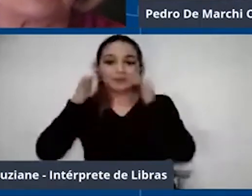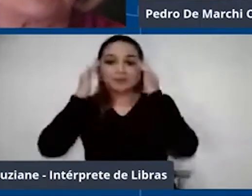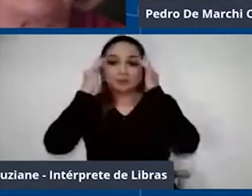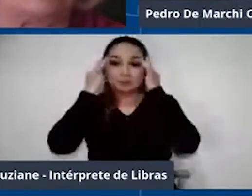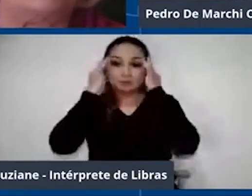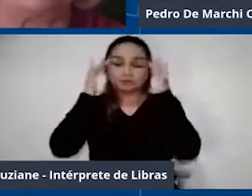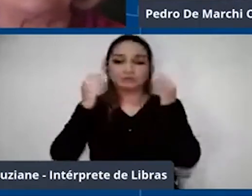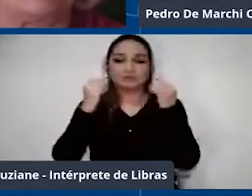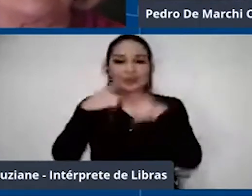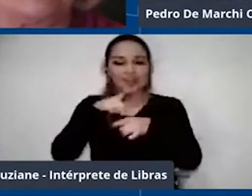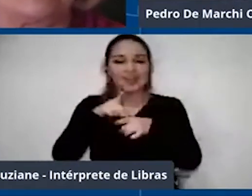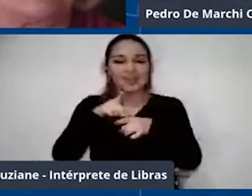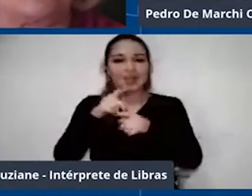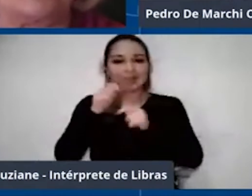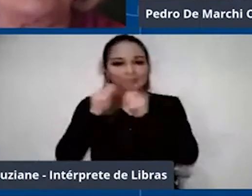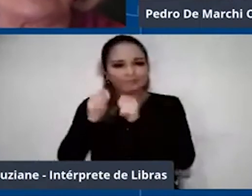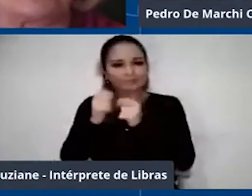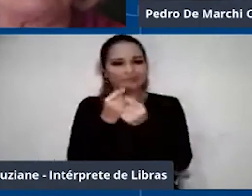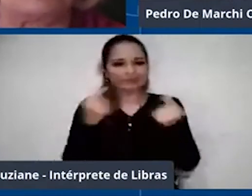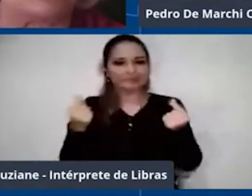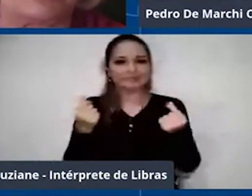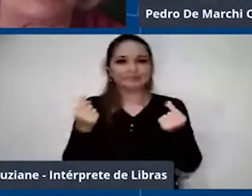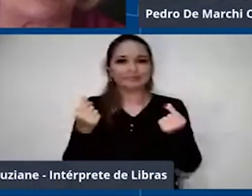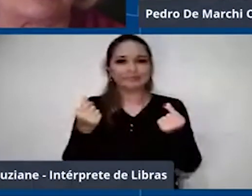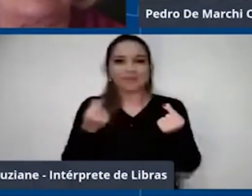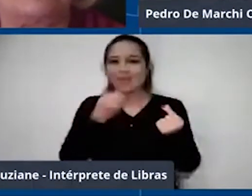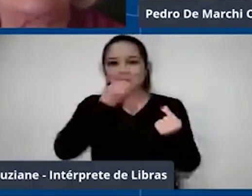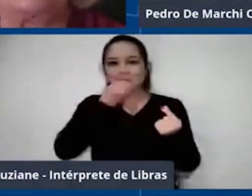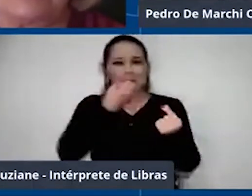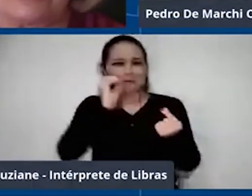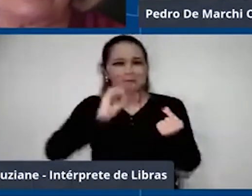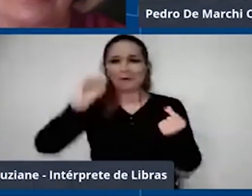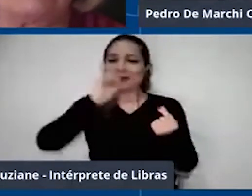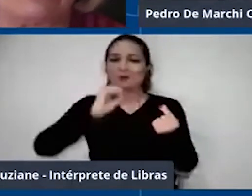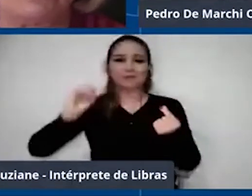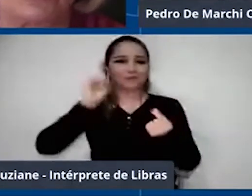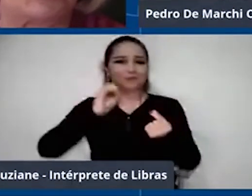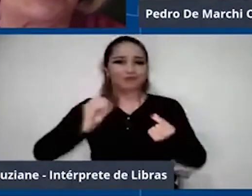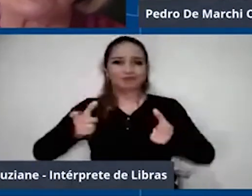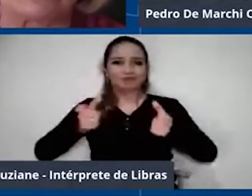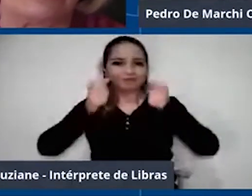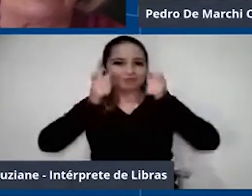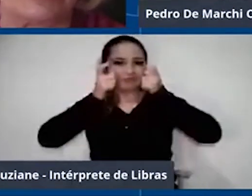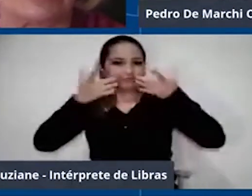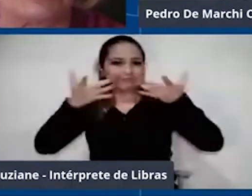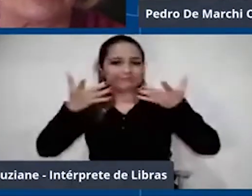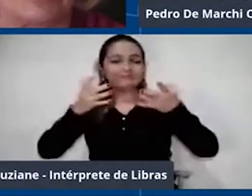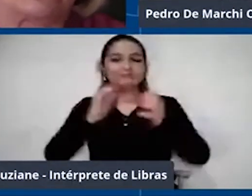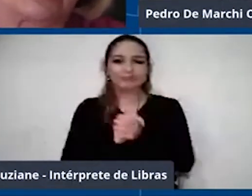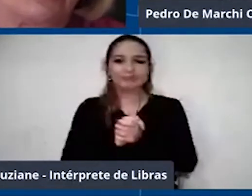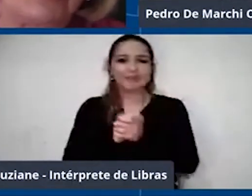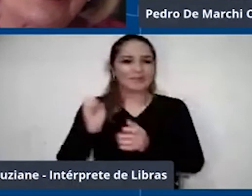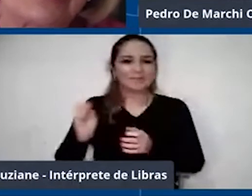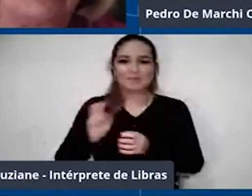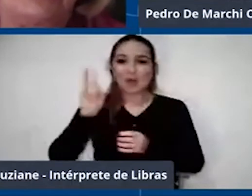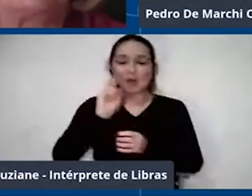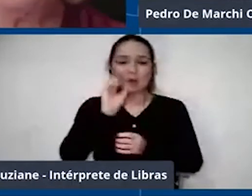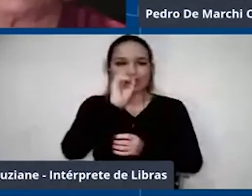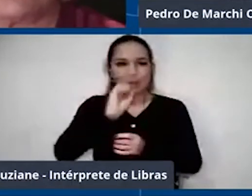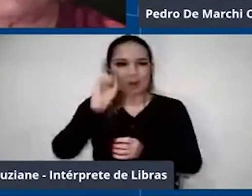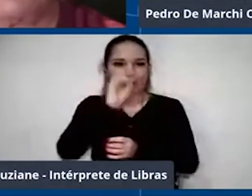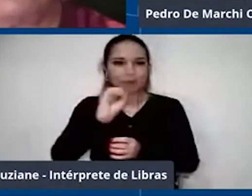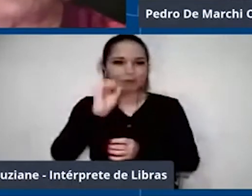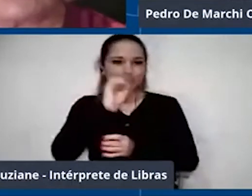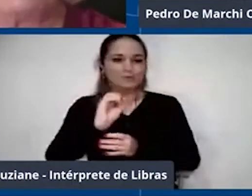Exatamente. Irriga, é uma coisa impressionante, né? Os preços estão extraordinários. Só que em compensação